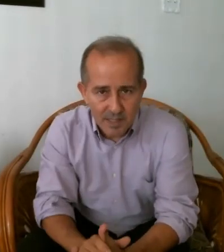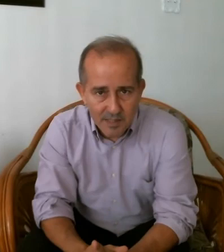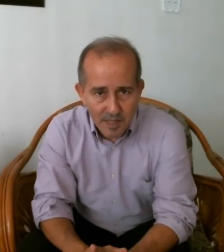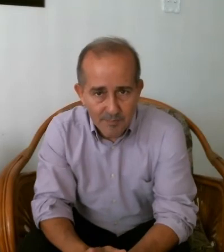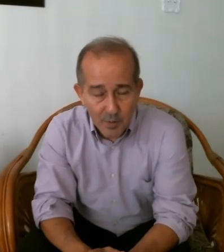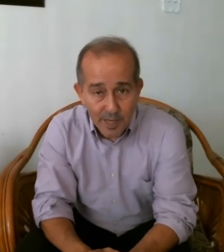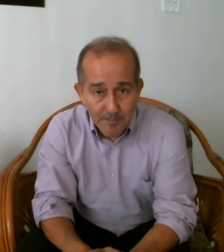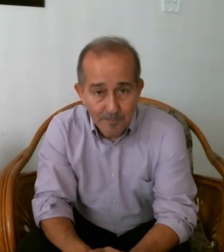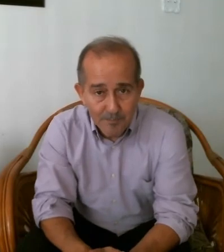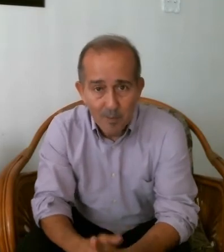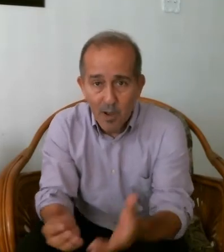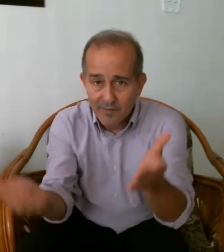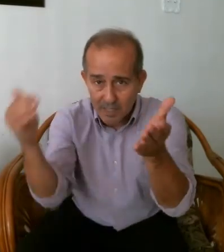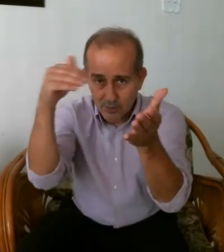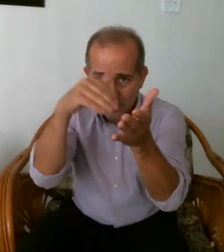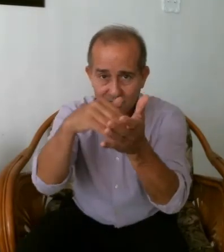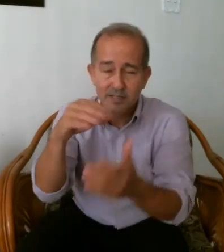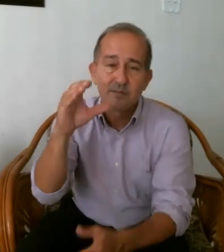Cenicienta, ¿ok? Vamos a verla otra vez.